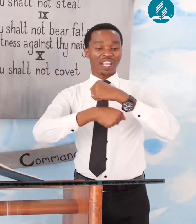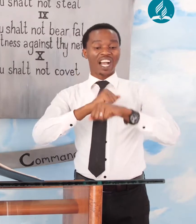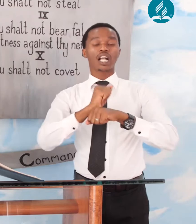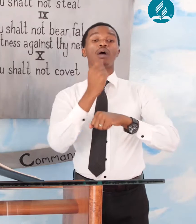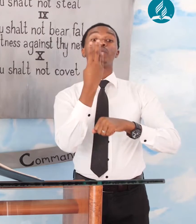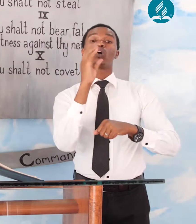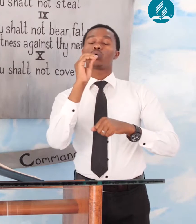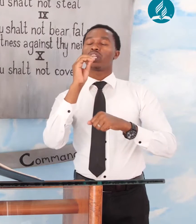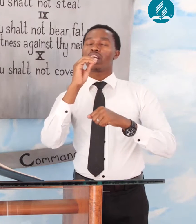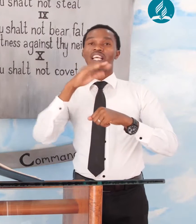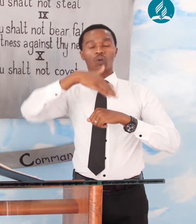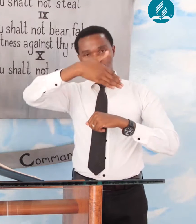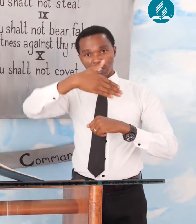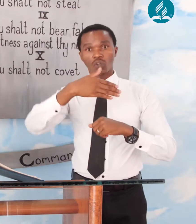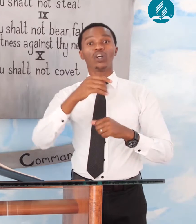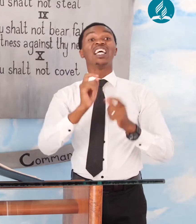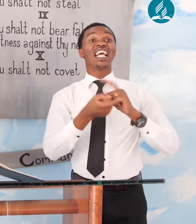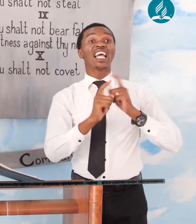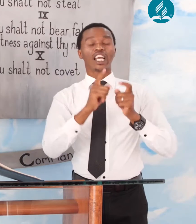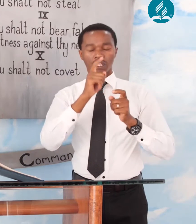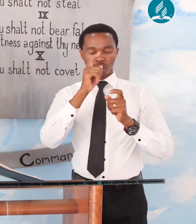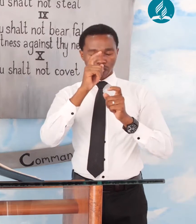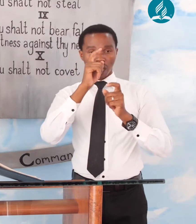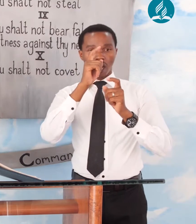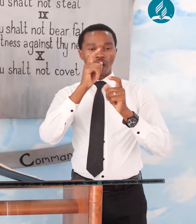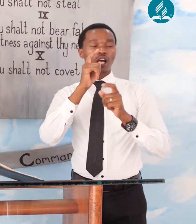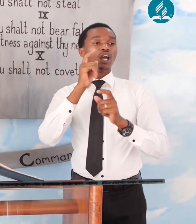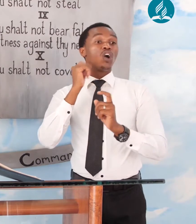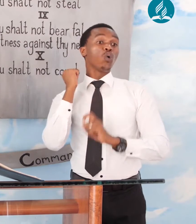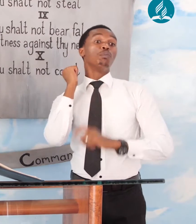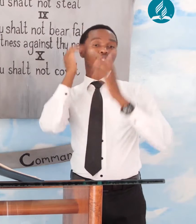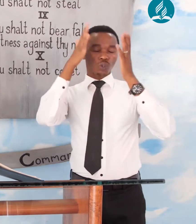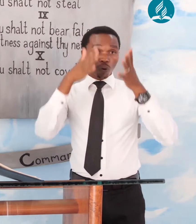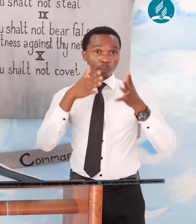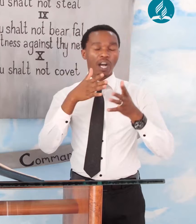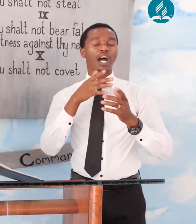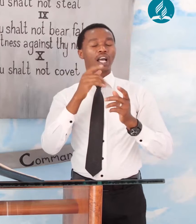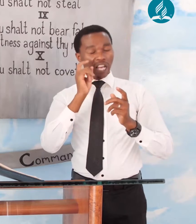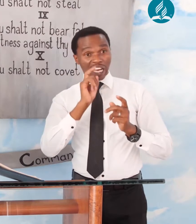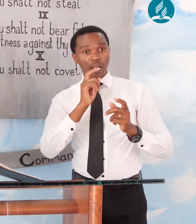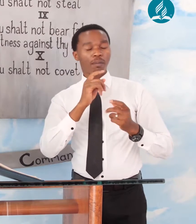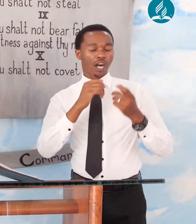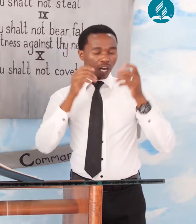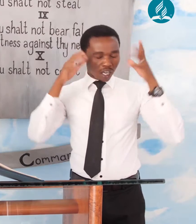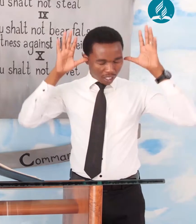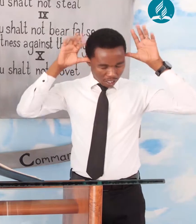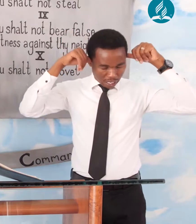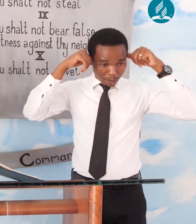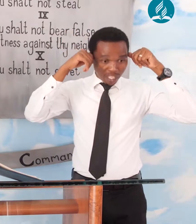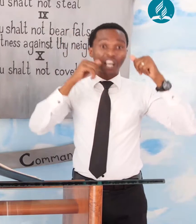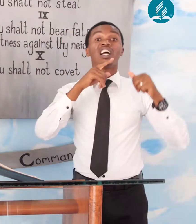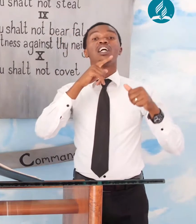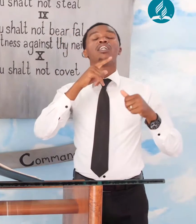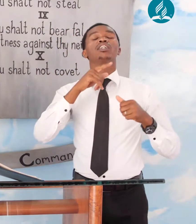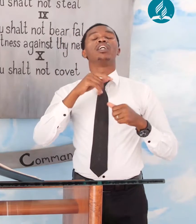mu butayu aragira intama za sebukwe Yetiro. Imyaka ya nyuma 40